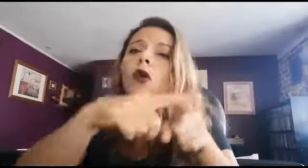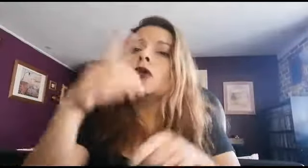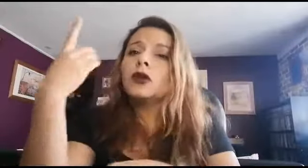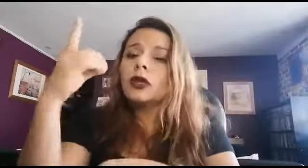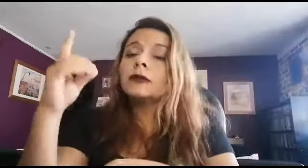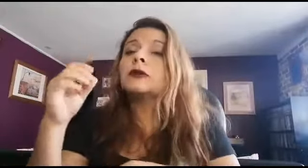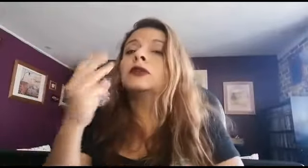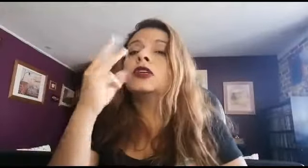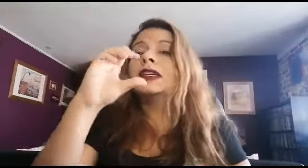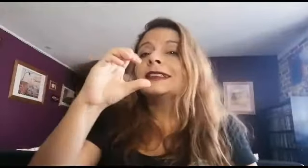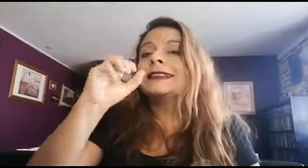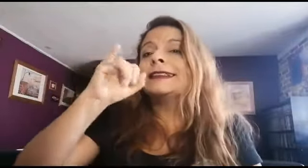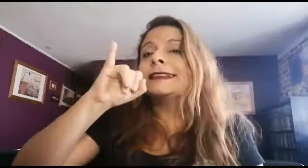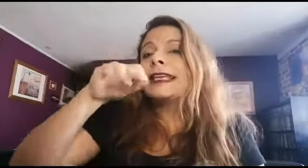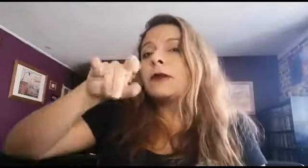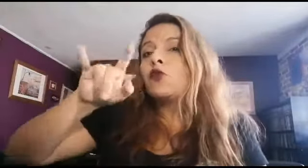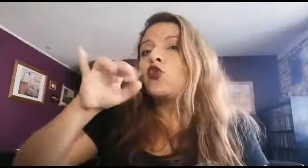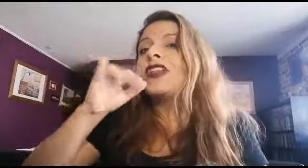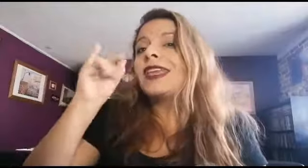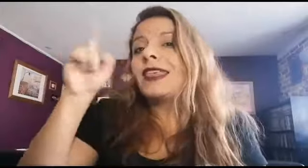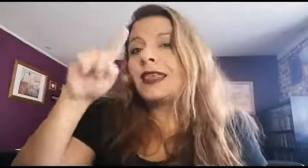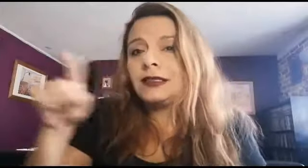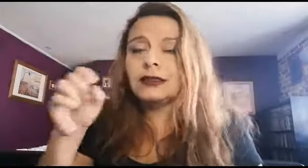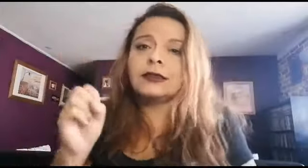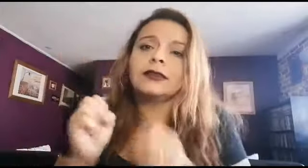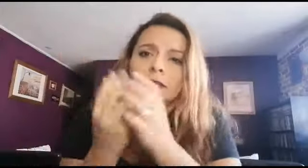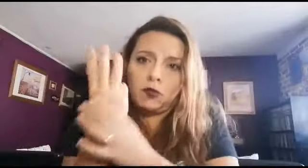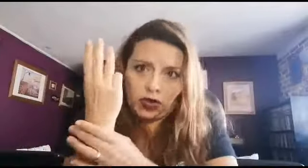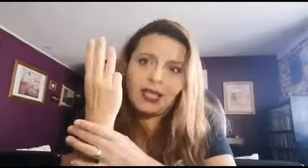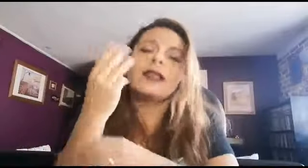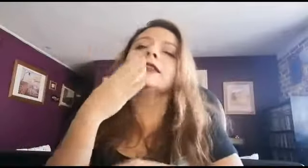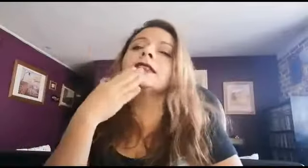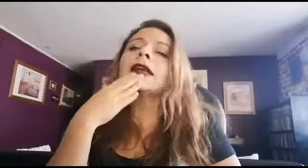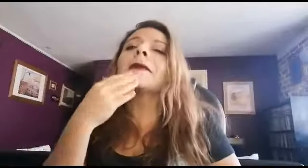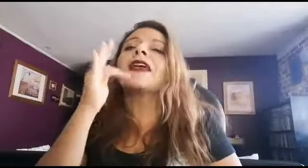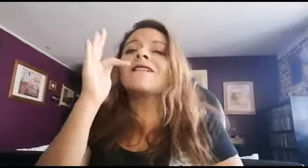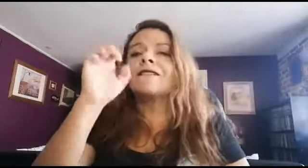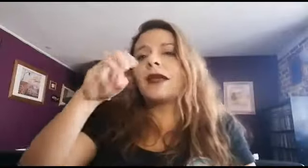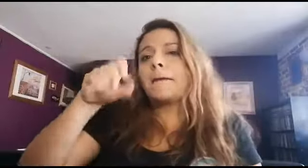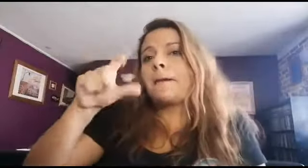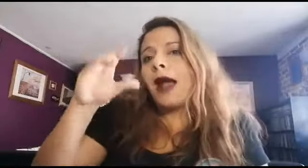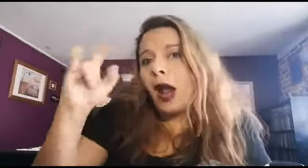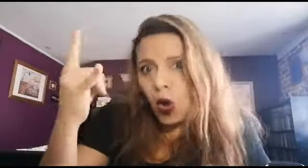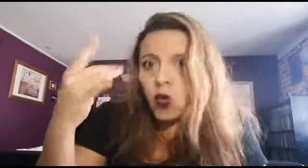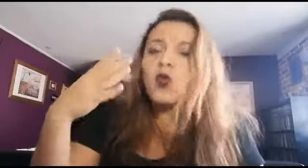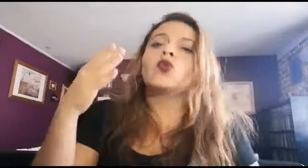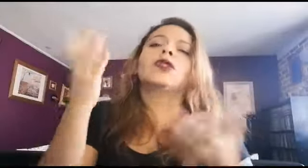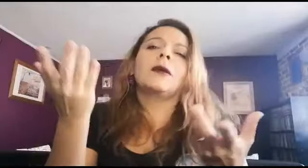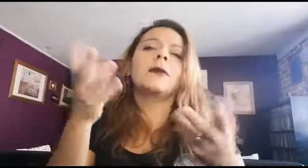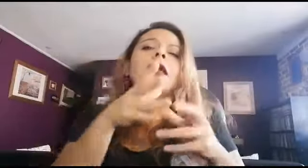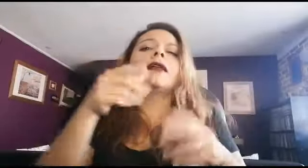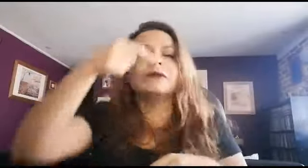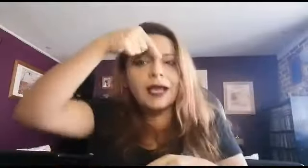estamos trabajando con otras organizaciones de discapacidad que con las que tenemos alianzas como els y munitis con las chicas del